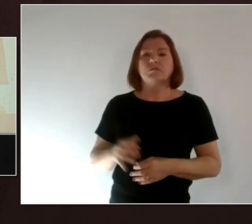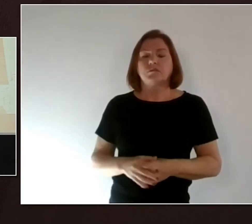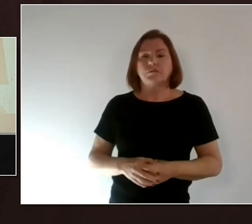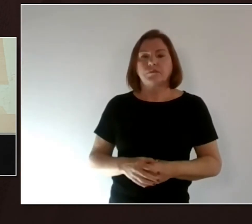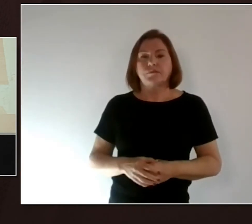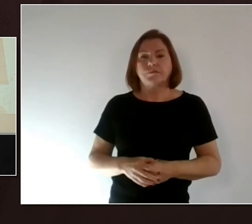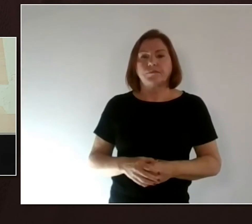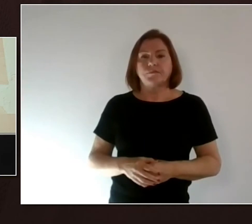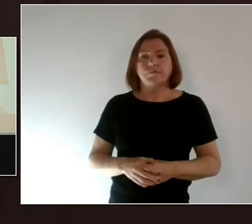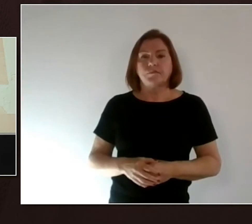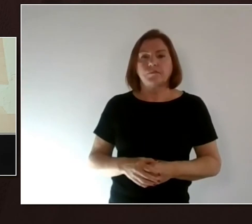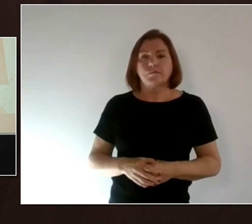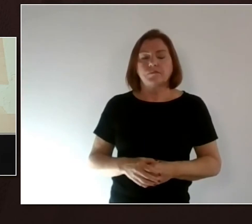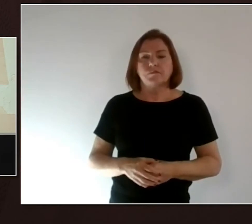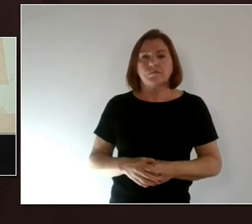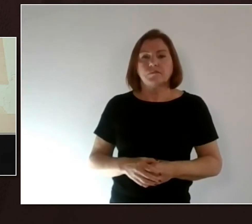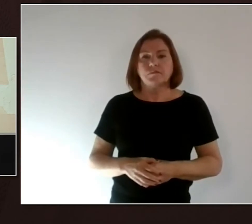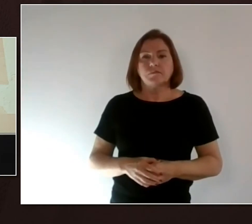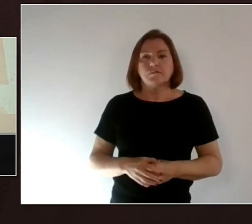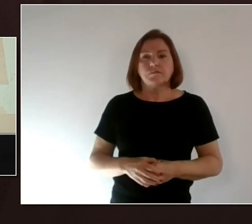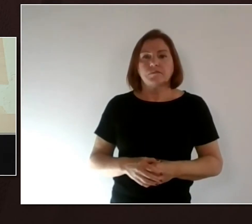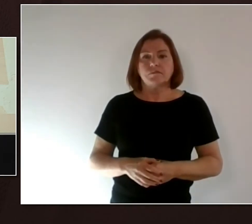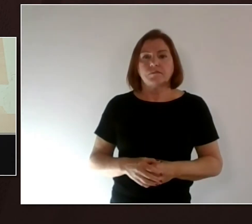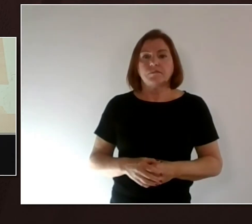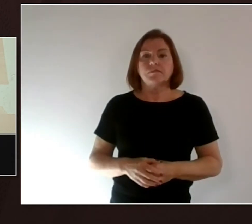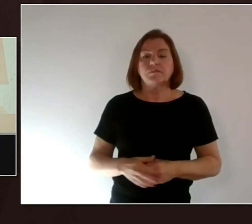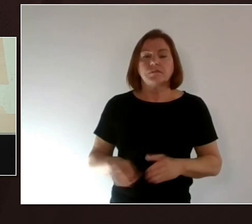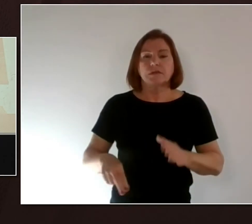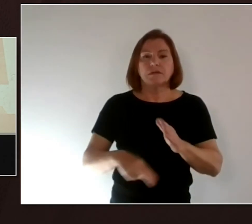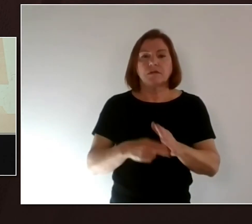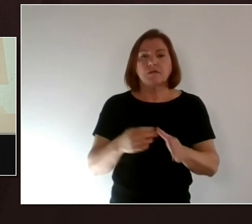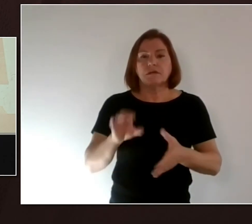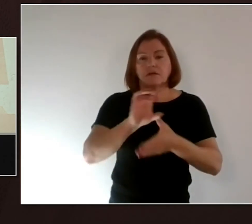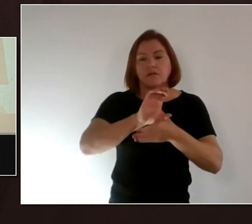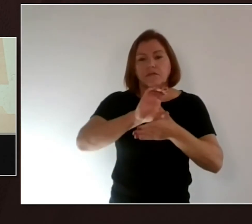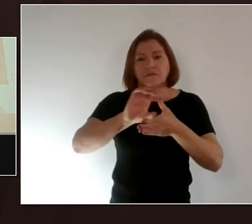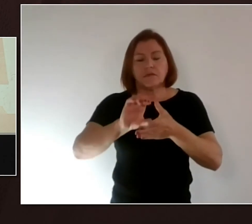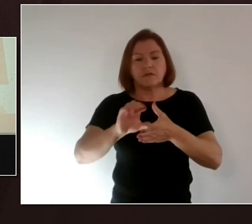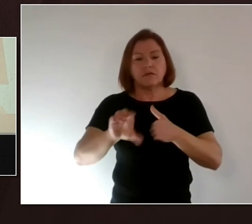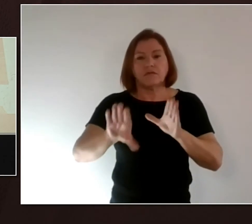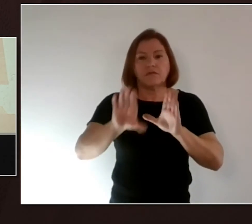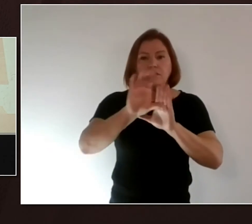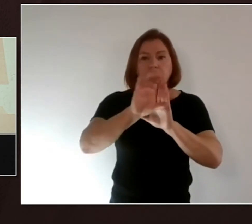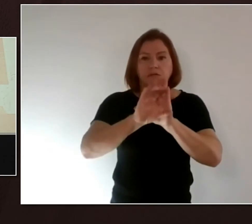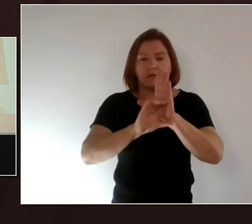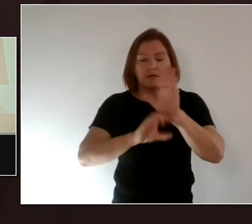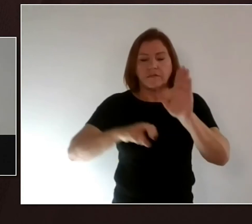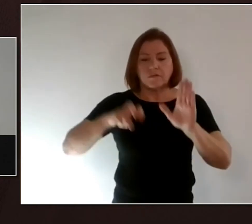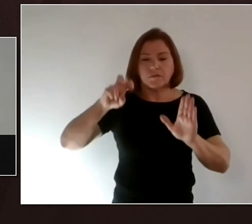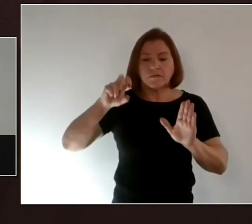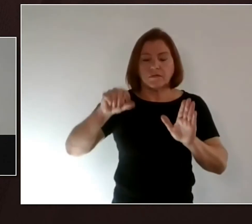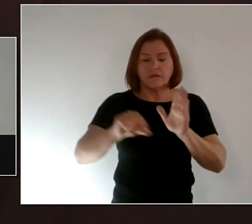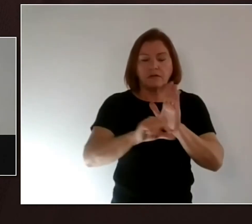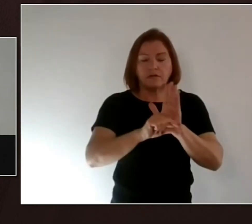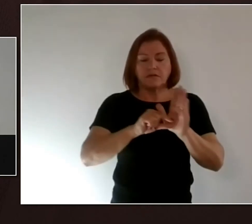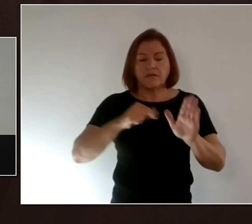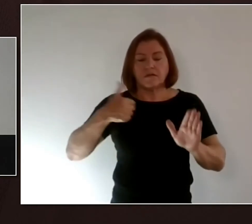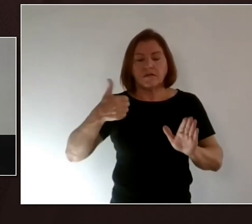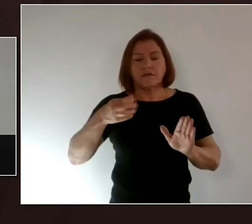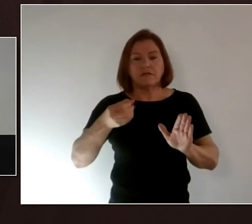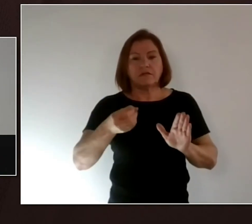lemos. Vamos ver outra vez 2 Coríntios 5,10. Talvez você não leu com essa ótica.